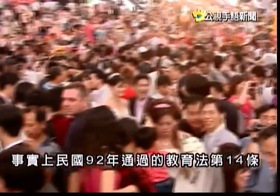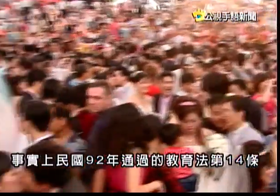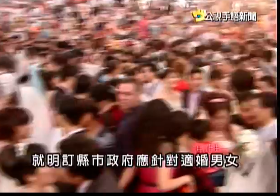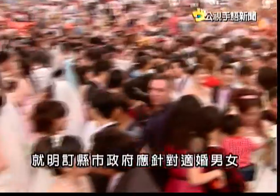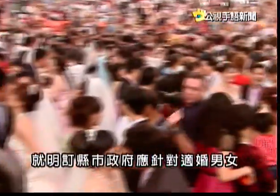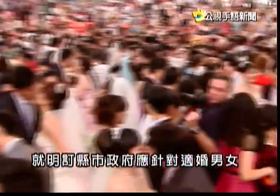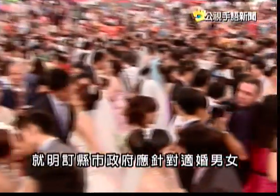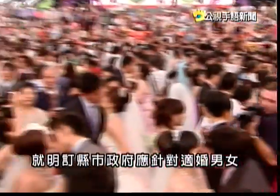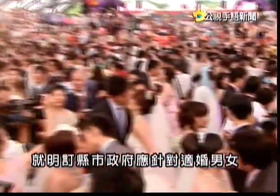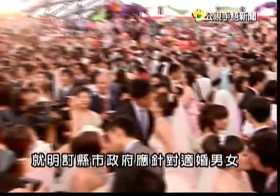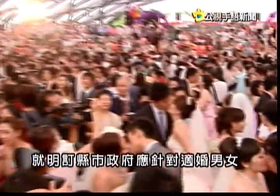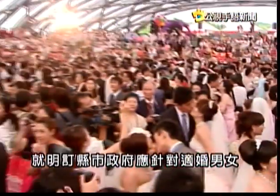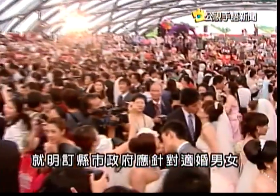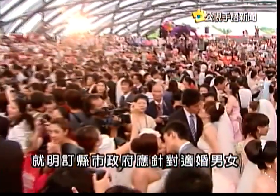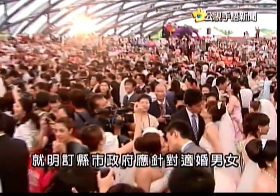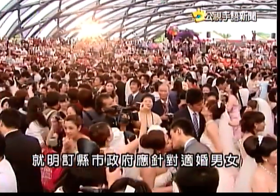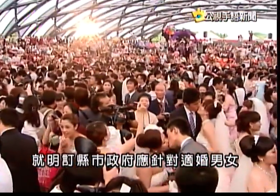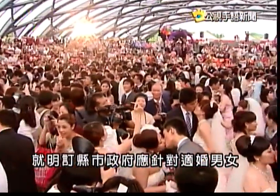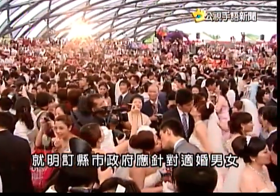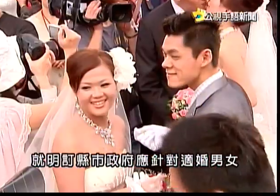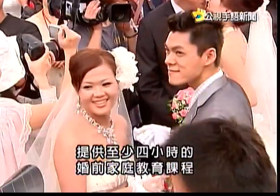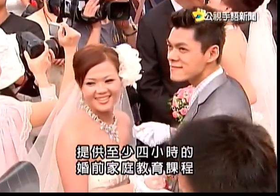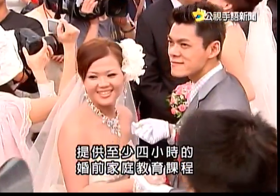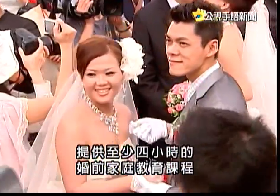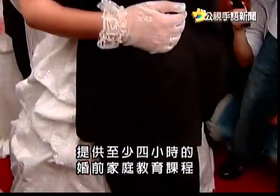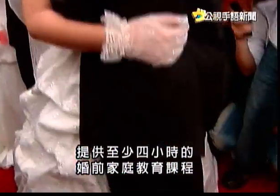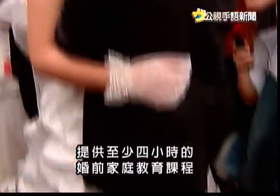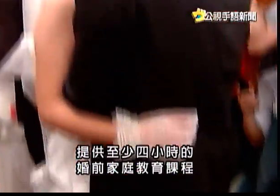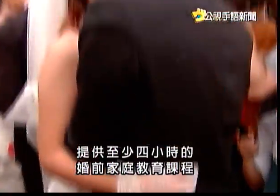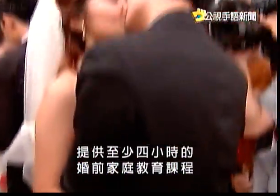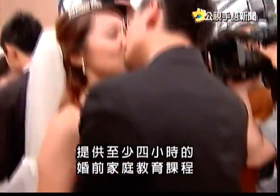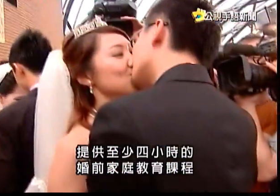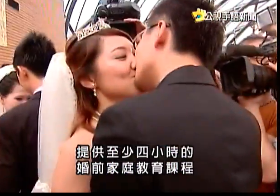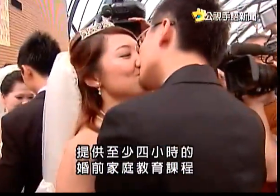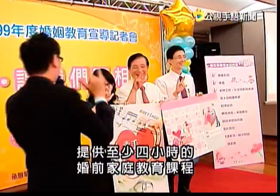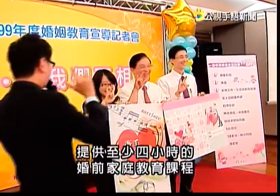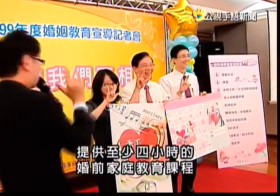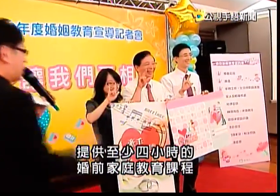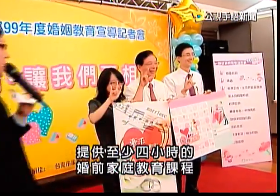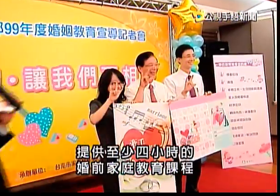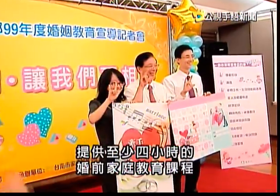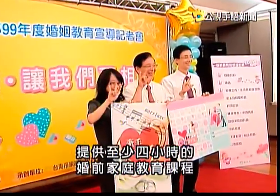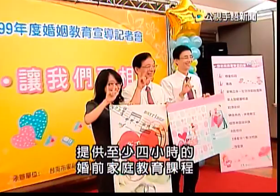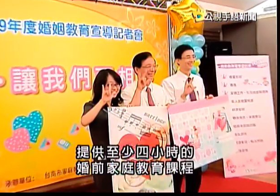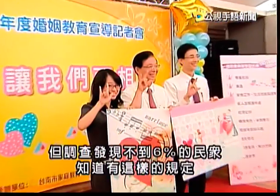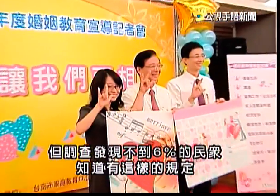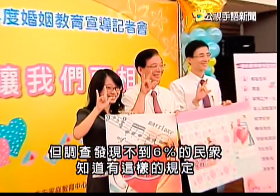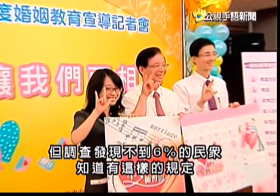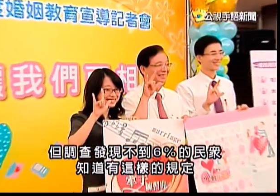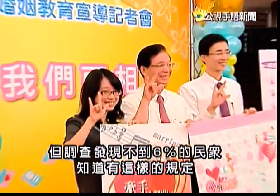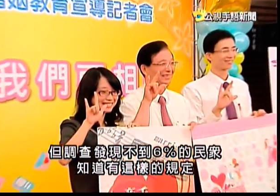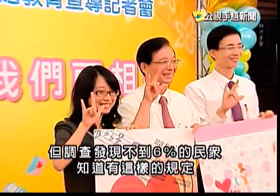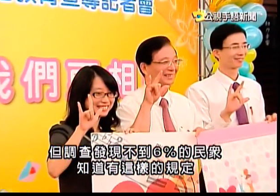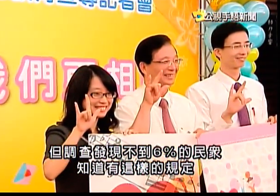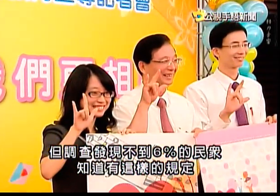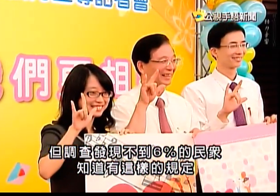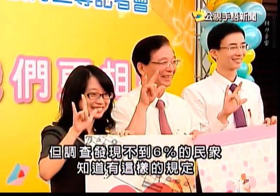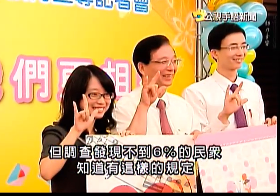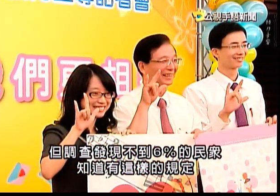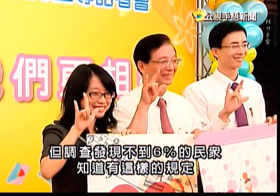明定，县市政府应该针对适婚男女提供至少4个小时的婚前家庭教育课程。但是调查发现，不到6%的民众知道